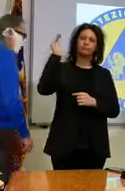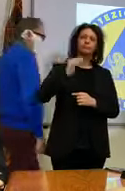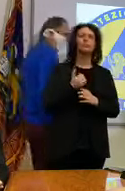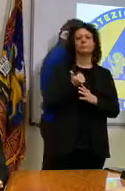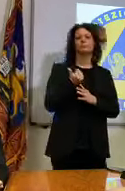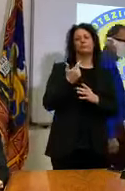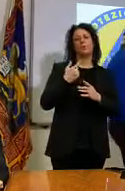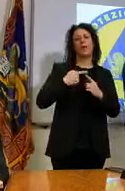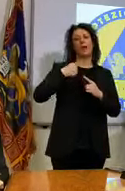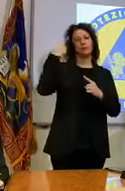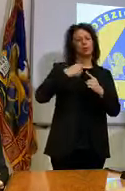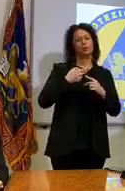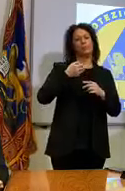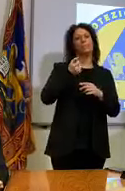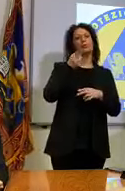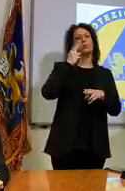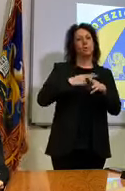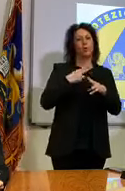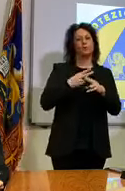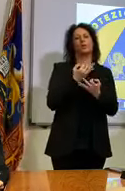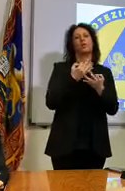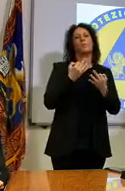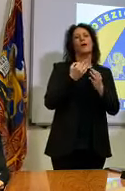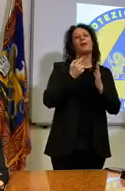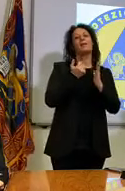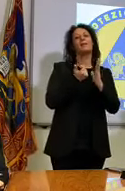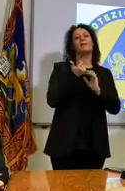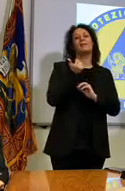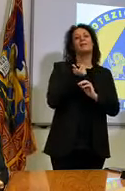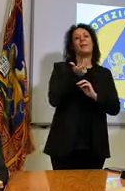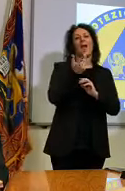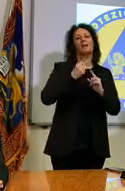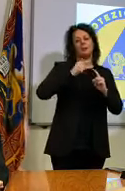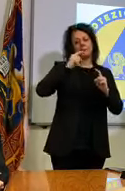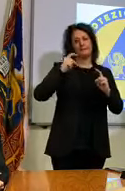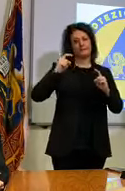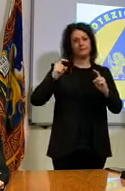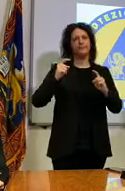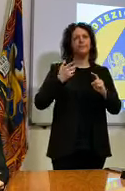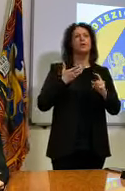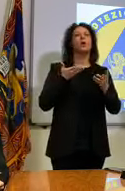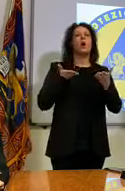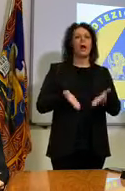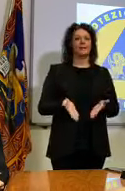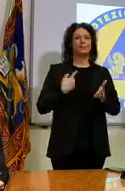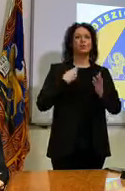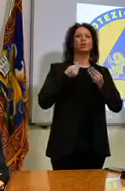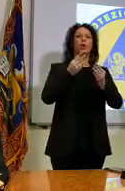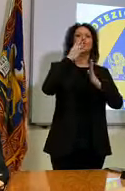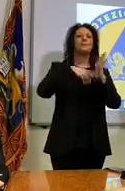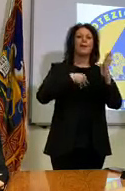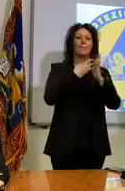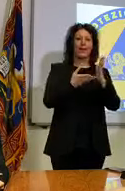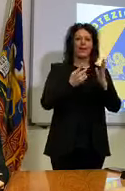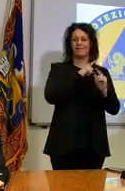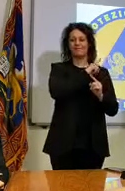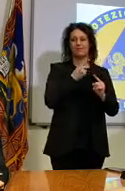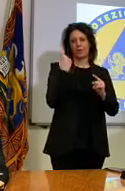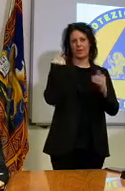Quindi è evidente che il dato non può essere stato. Io vi darò la tabella della situazione allo stato attuale, cioè ieri